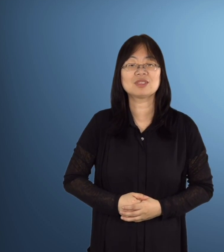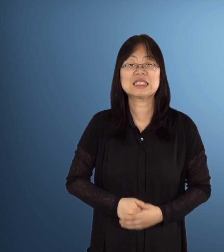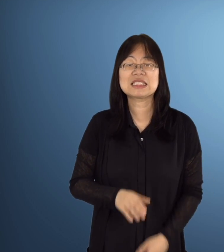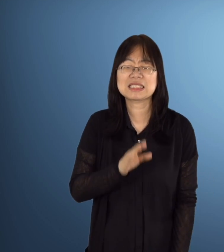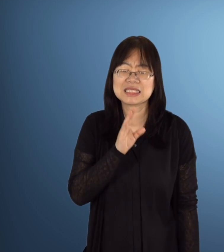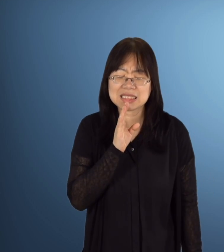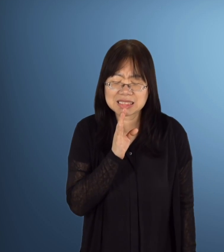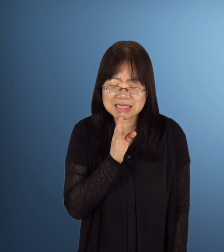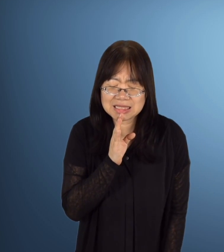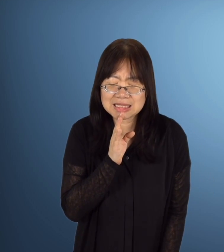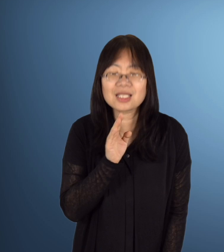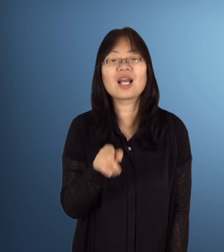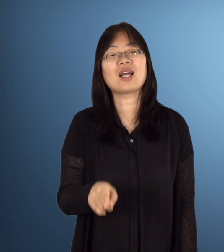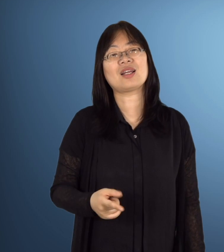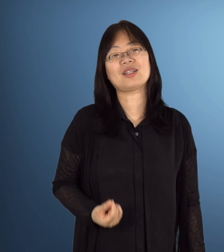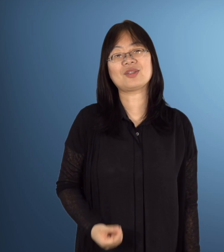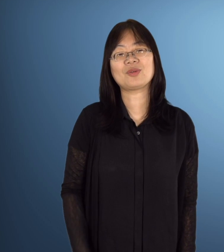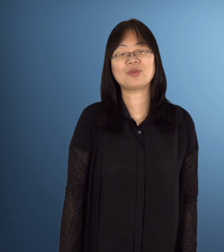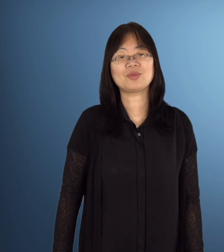정말이에요.